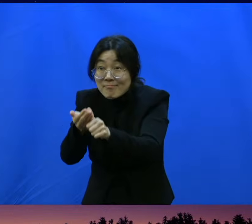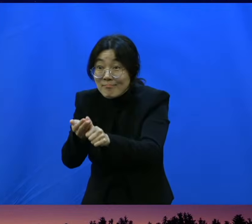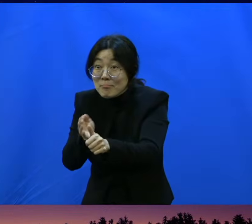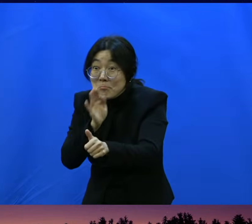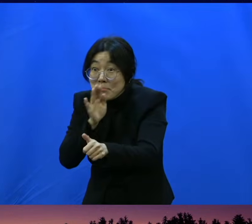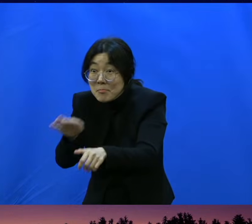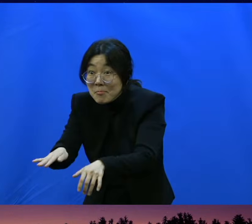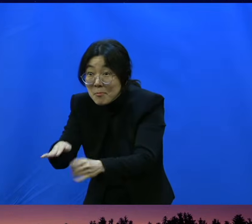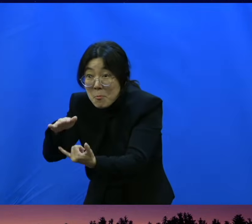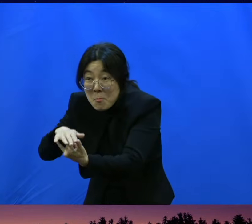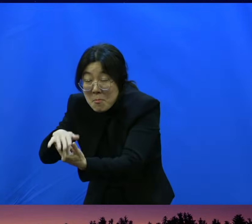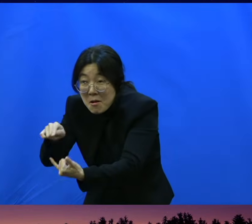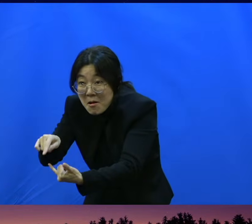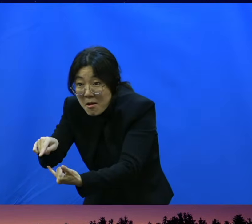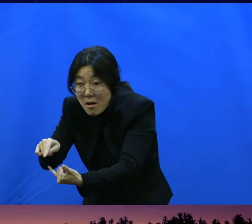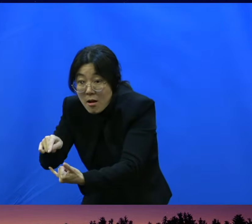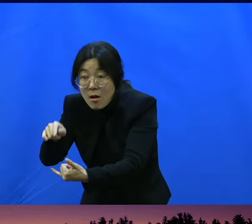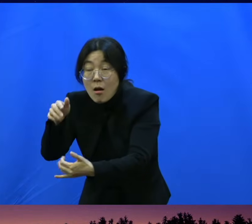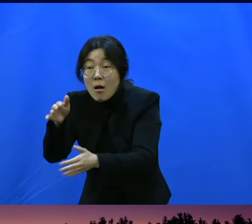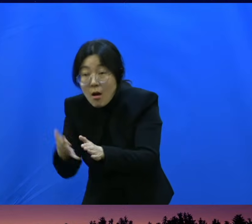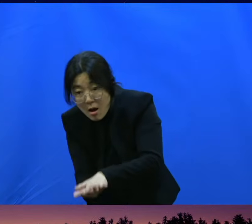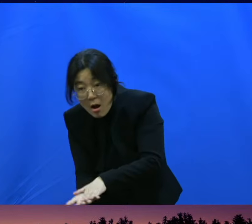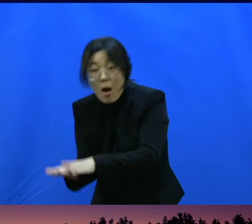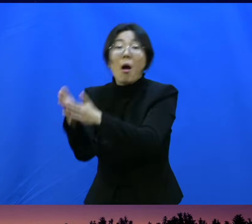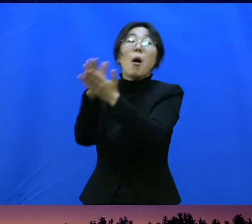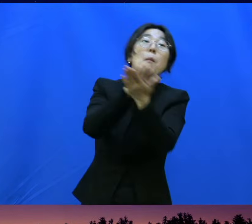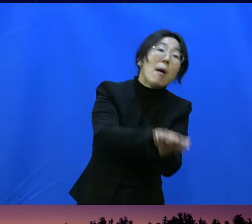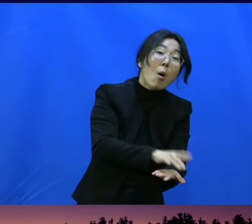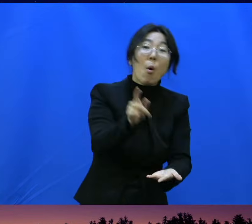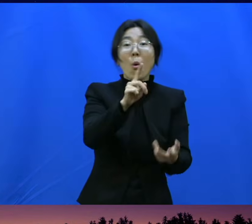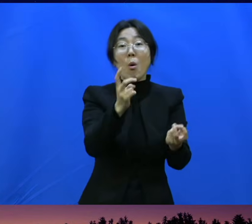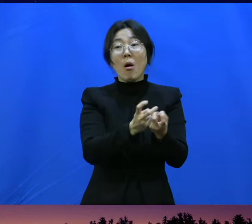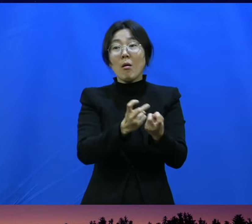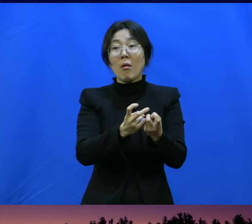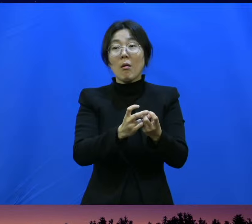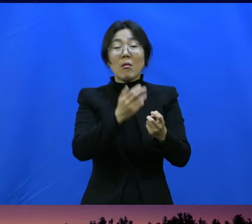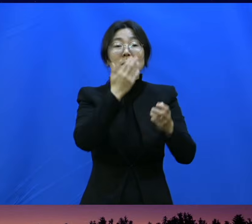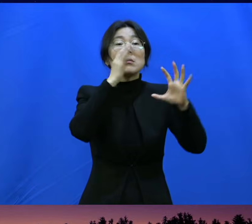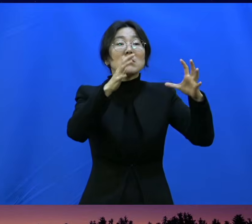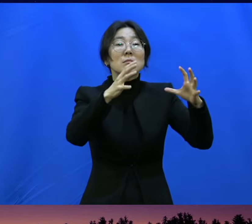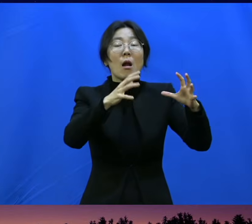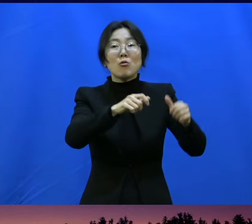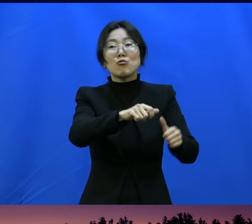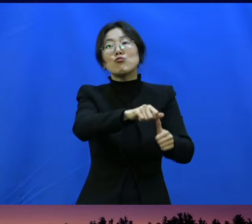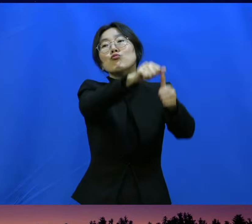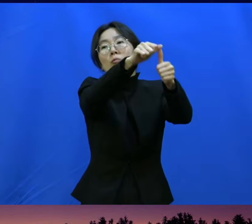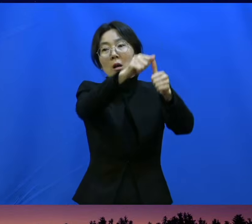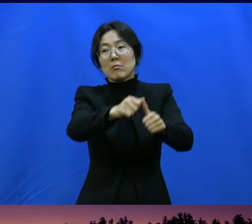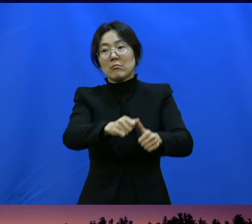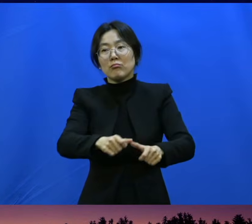졸지에 이스라엘 구원한 구원수가 되는 거죠. 영웅이 된 겁니다. 히어로가 된 거예요.